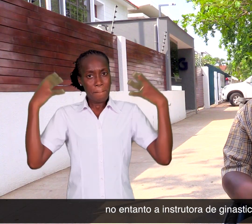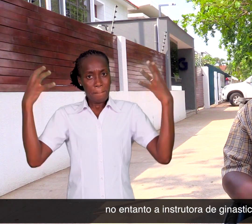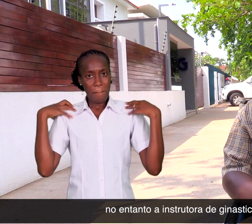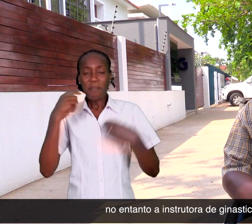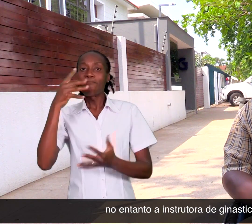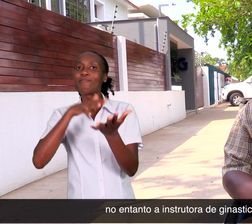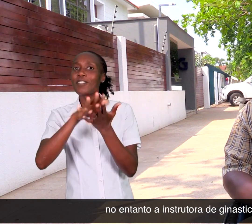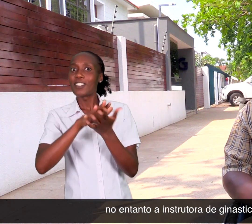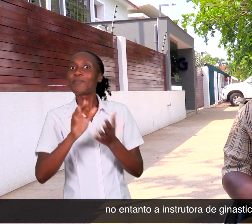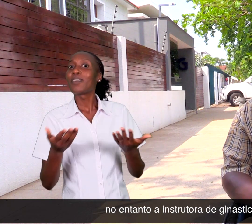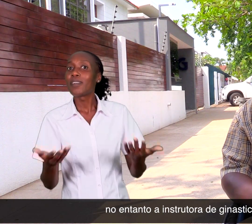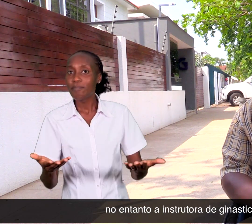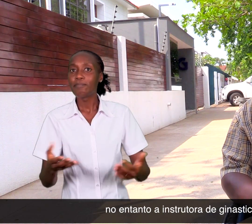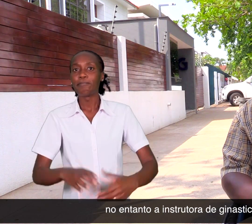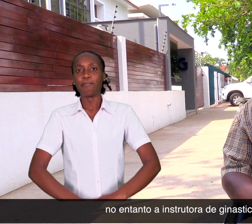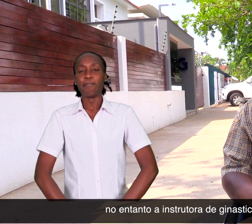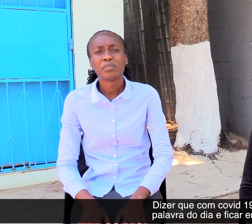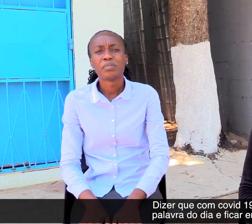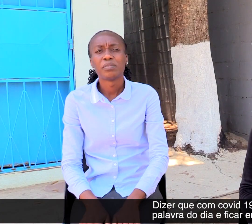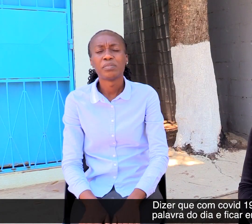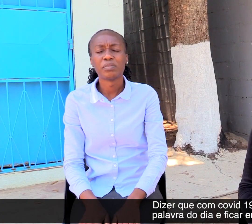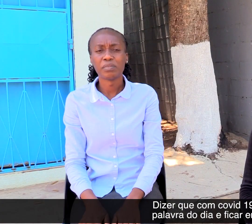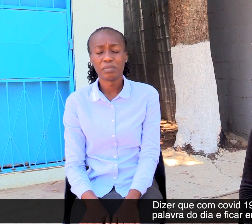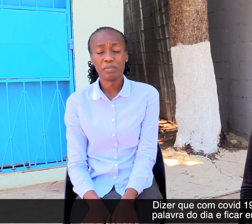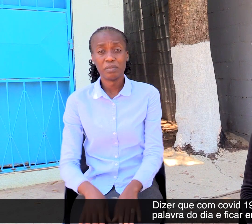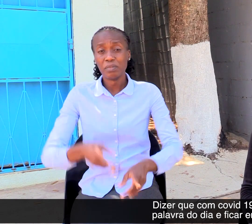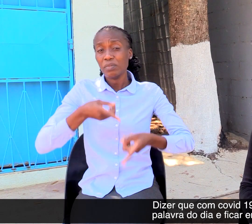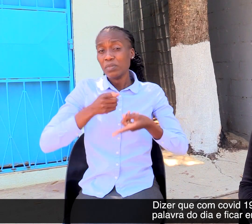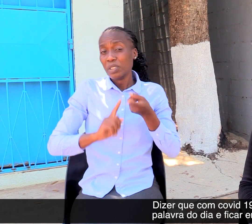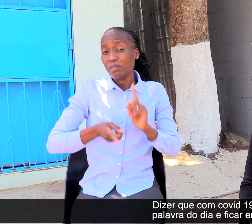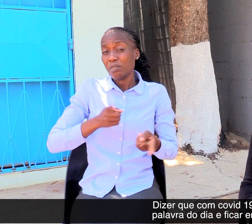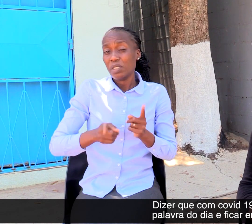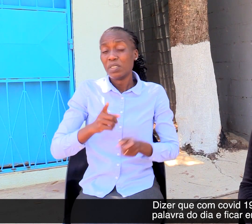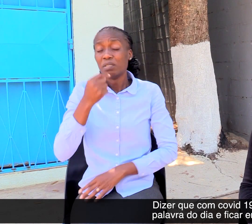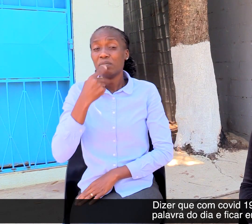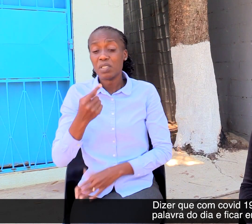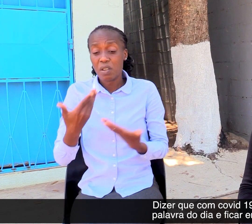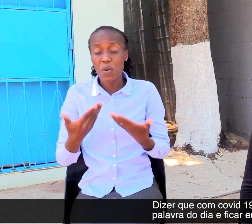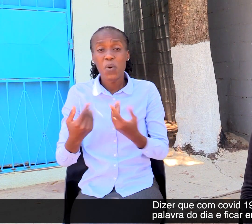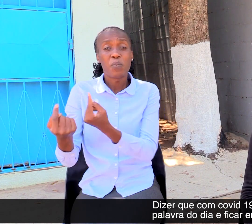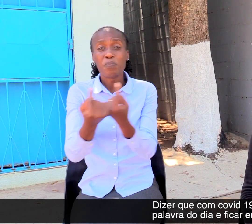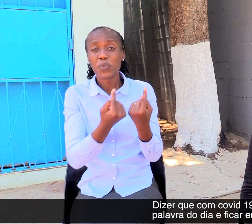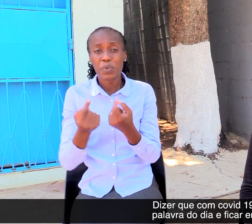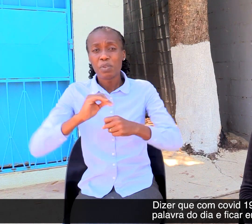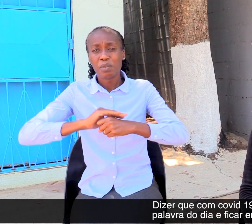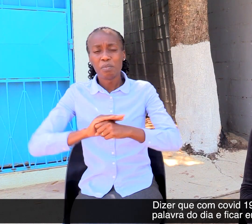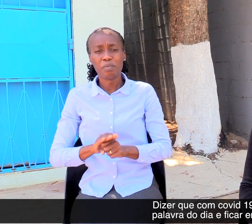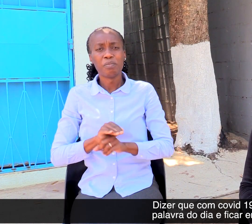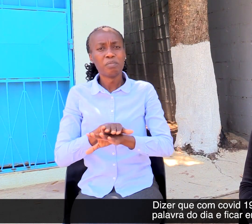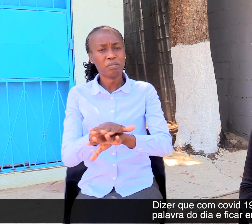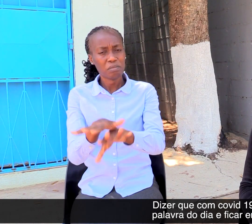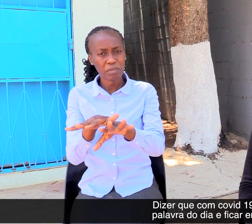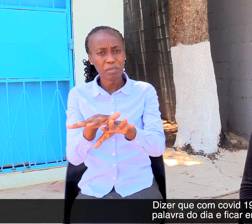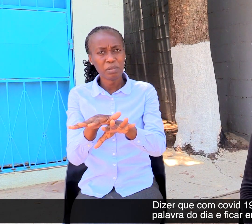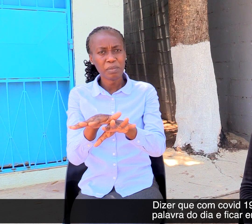de ginástica deixa um apelo. Talvez dizer que agora que estamos no tempo de pandemia, onde